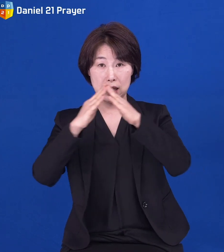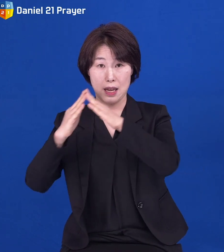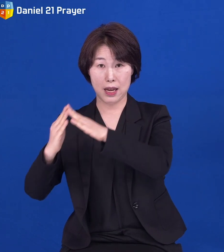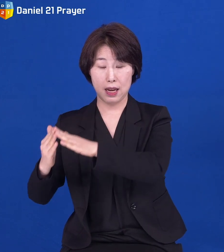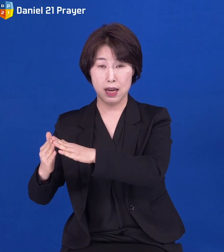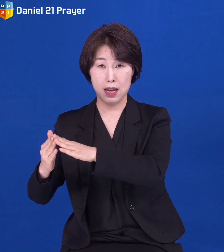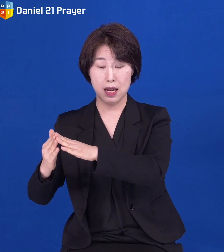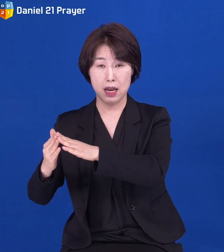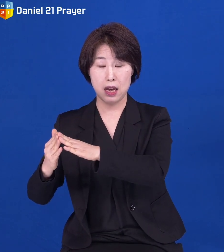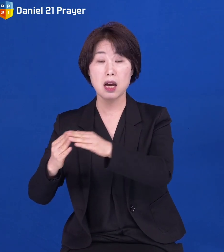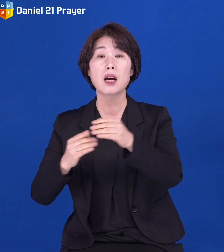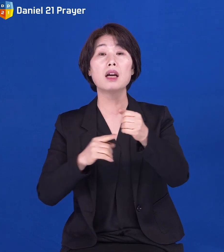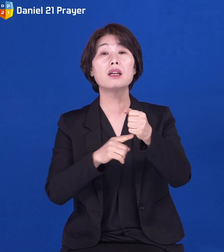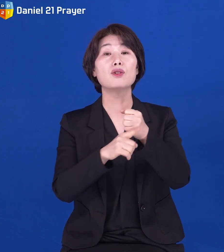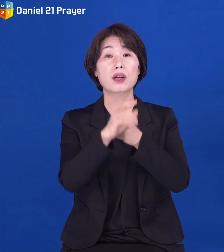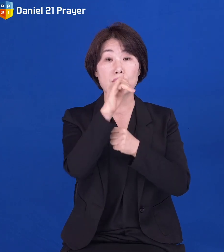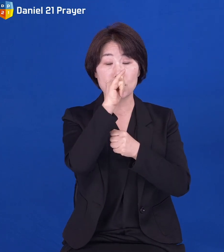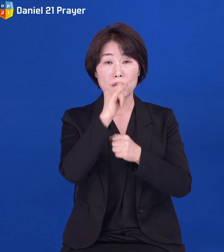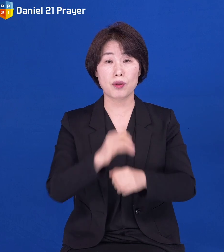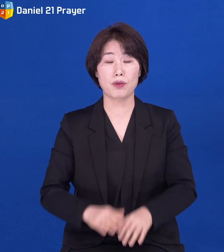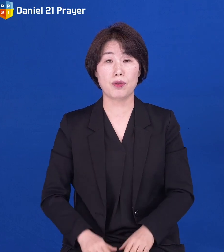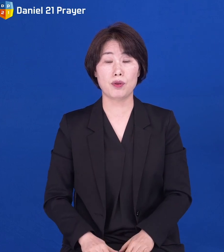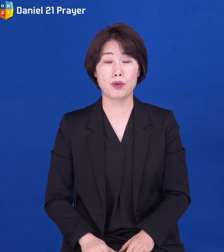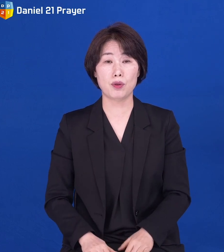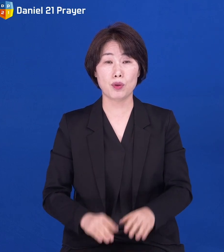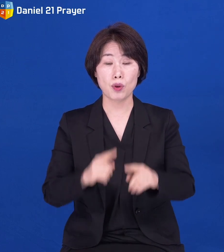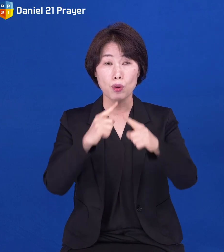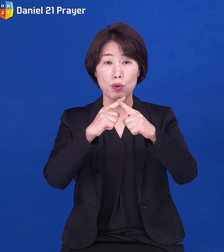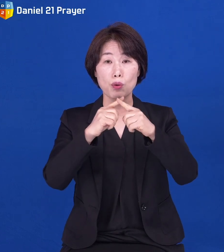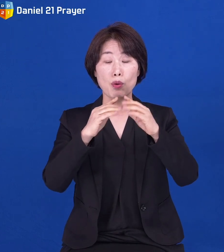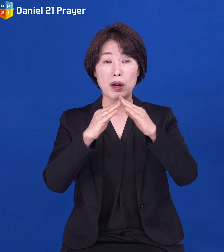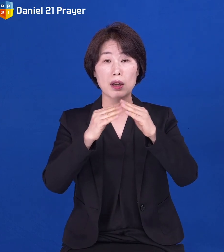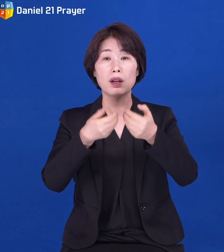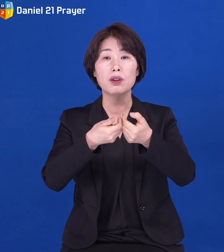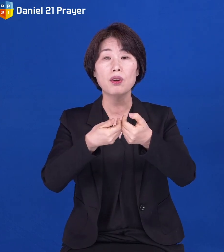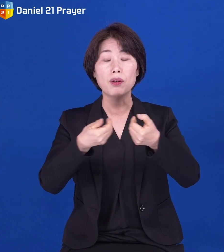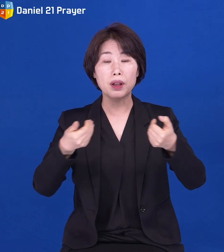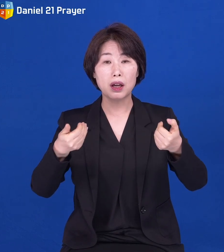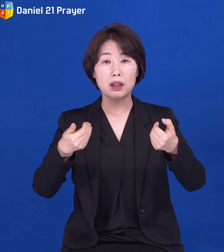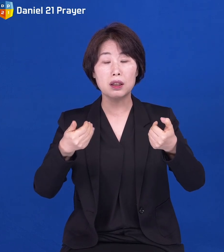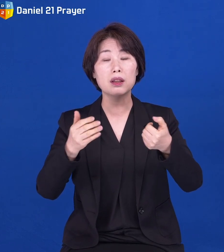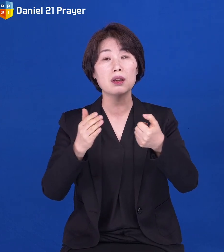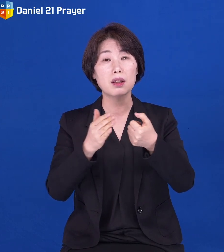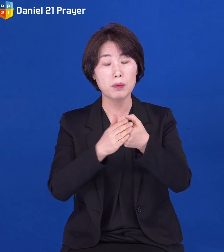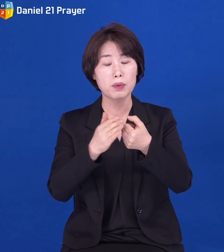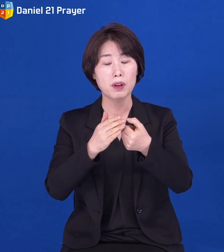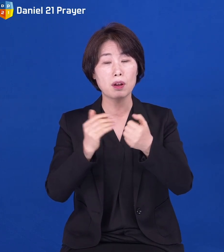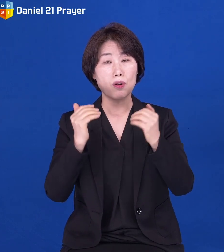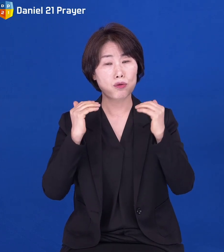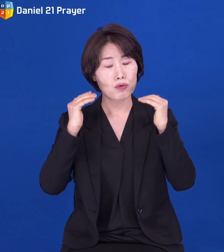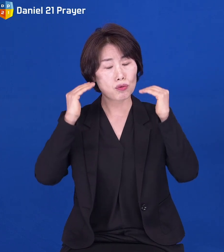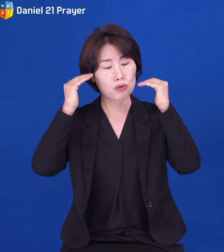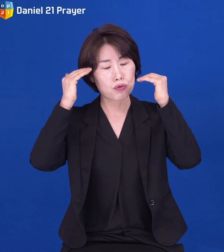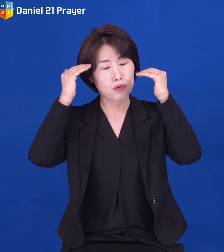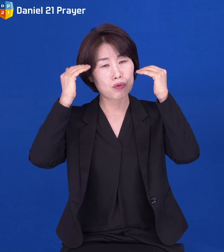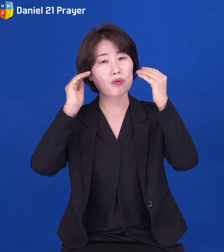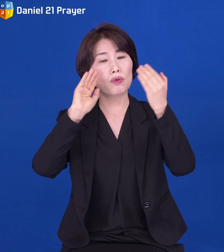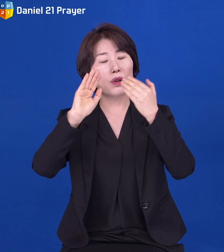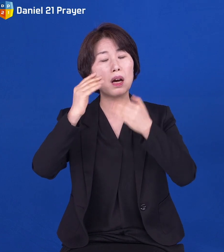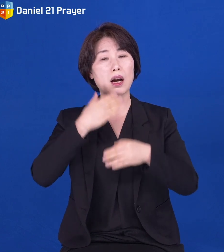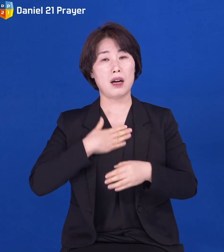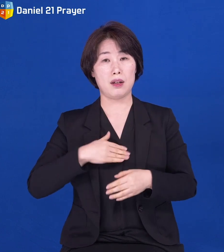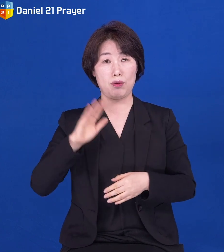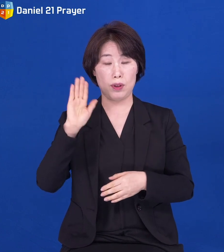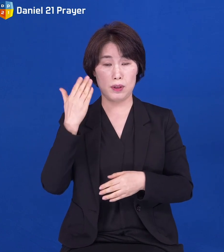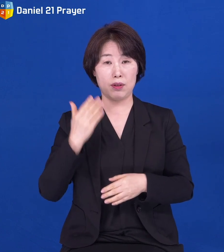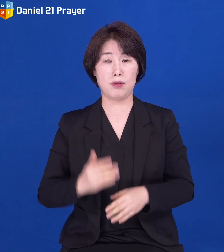그 이유가 저는 교회를 떠났기 때문이 아닌가 이런 생각이 나중에 커서는 좀 들더라고요. 저희 어머니가